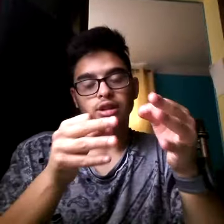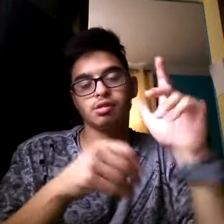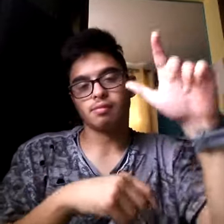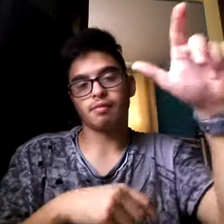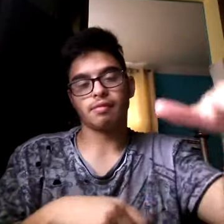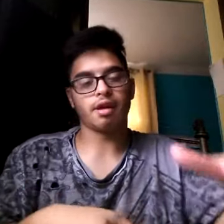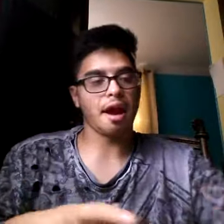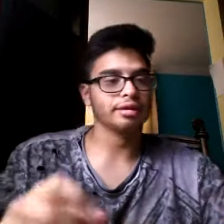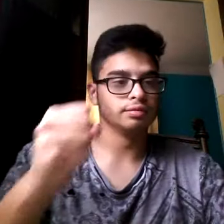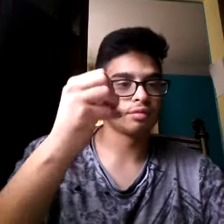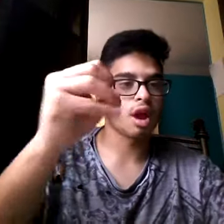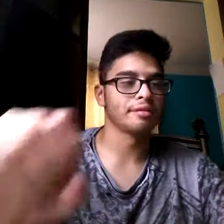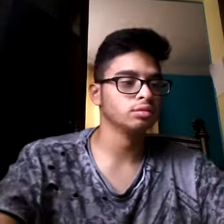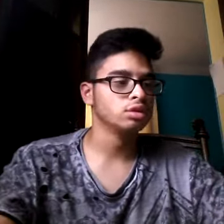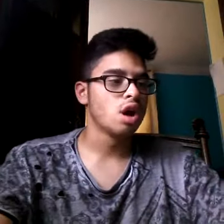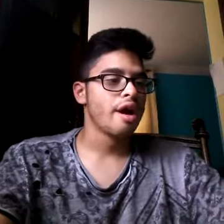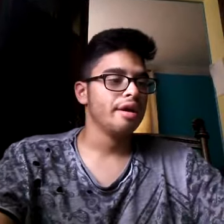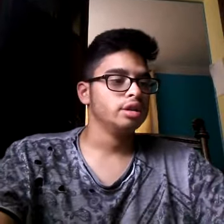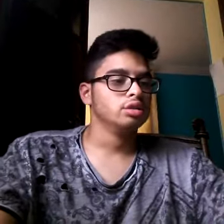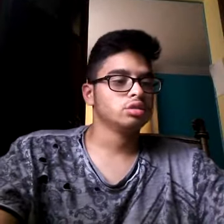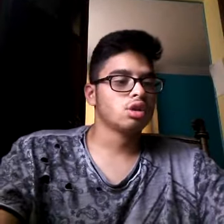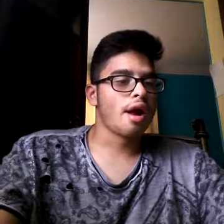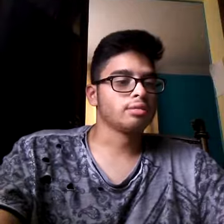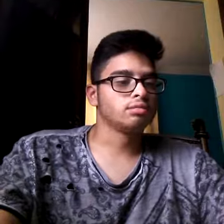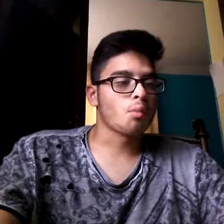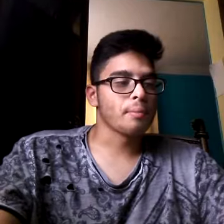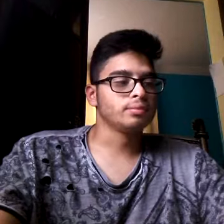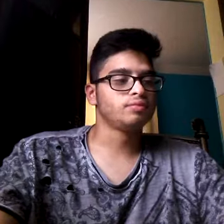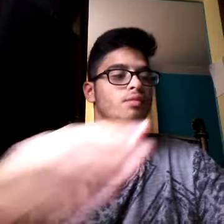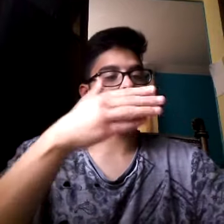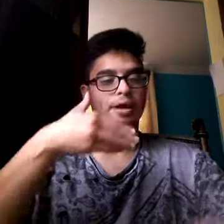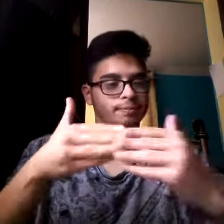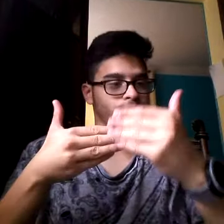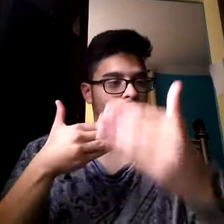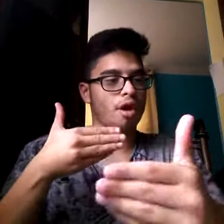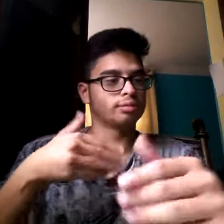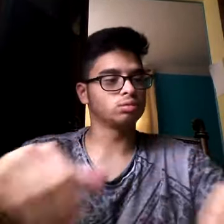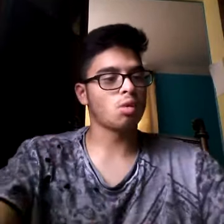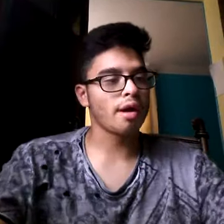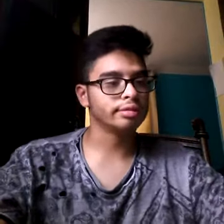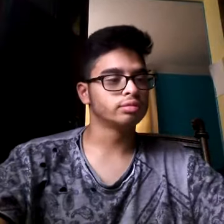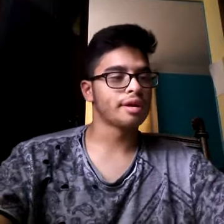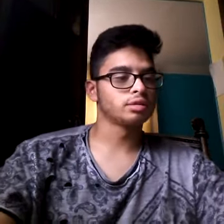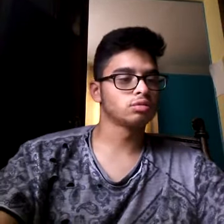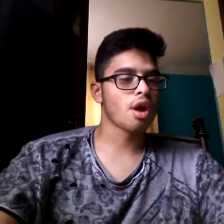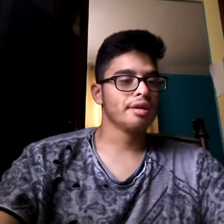está sucediendo en México, que nos ha tomado a todos por sorpresa en medio de la espera de la llegada del huracán